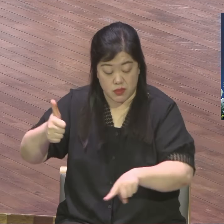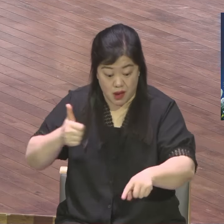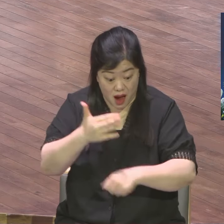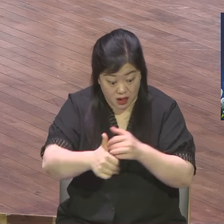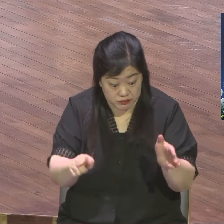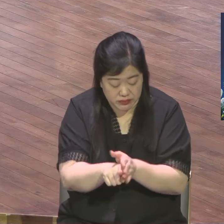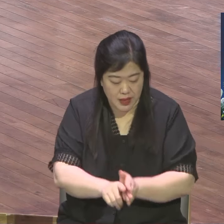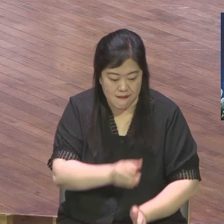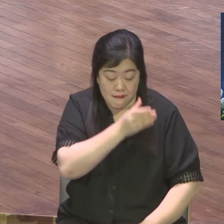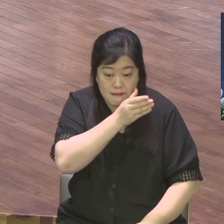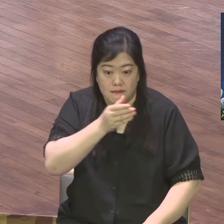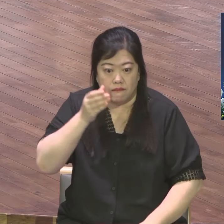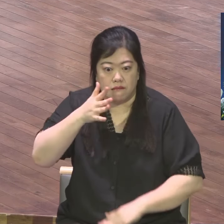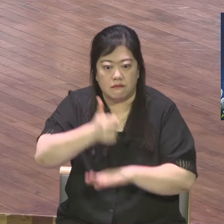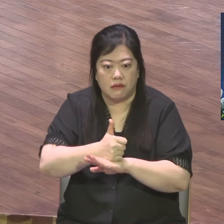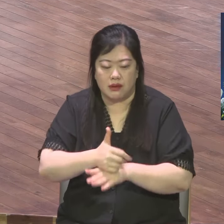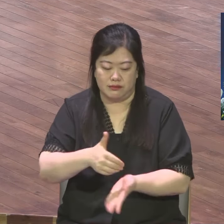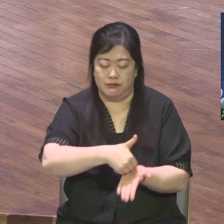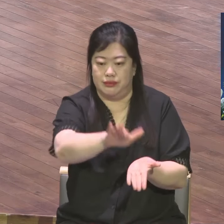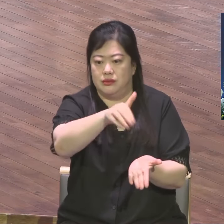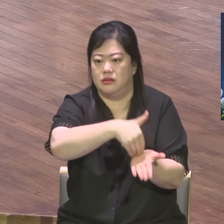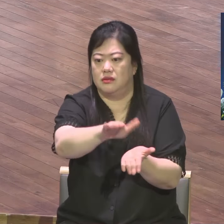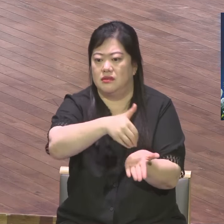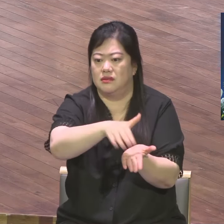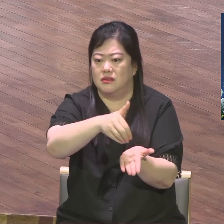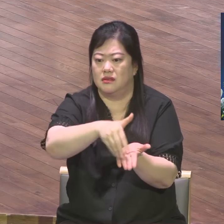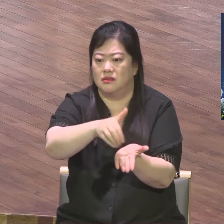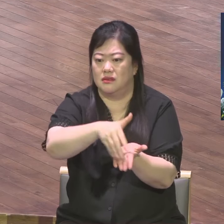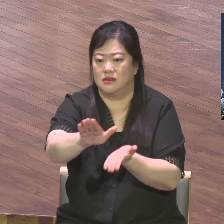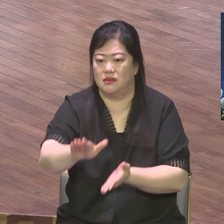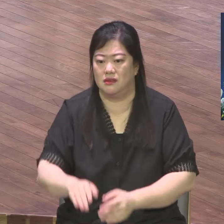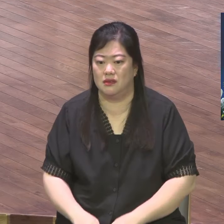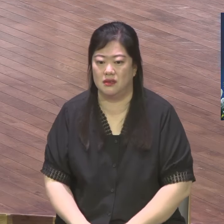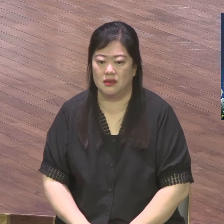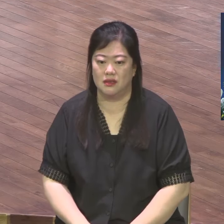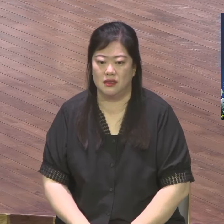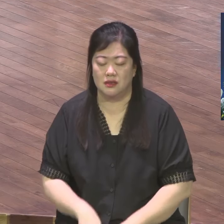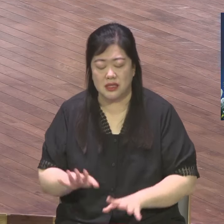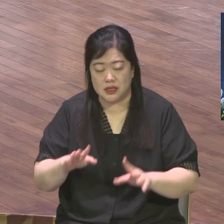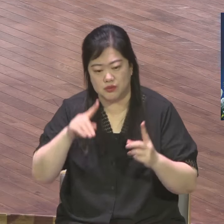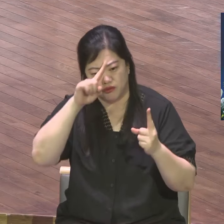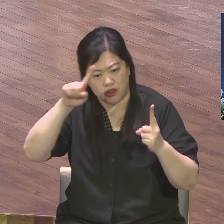지금 홍콩이 힘을 잃을 수밖에 없죠. 그 시스템